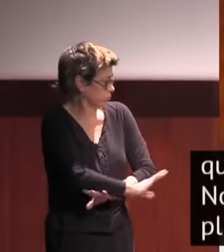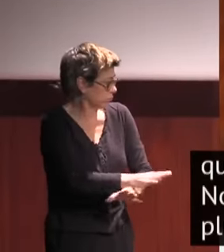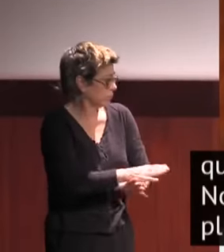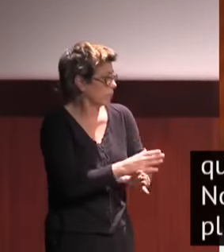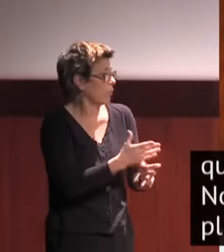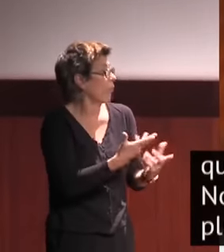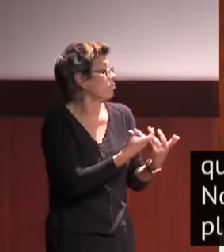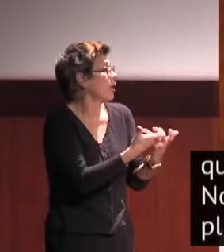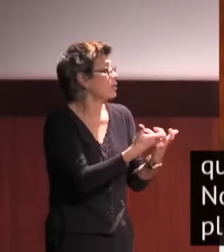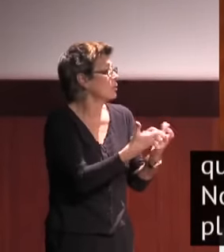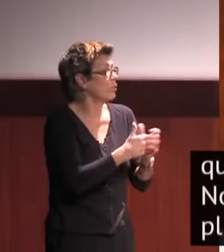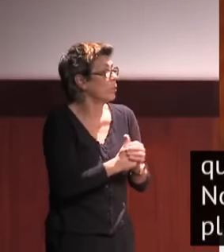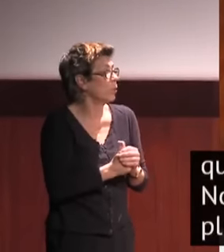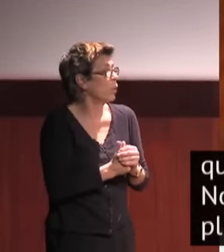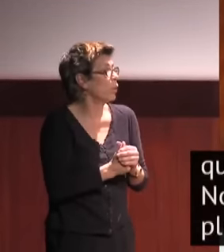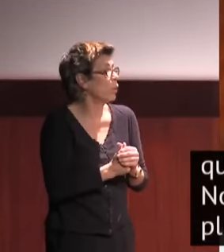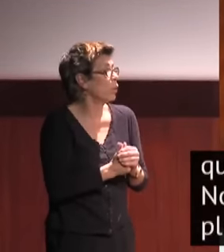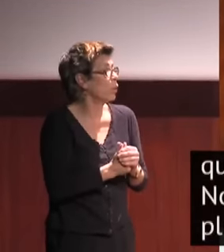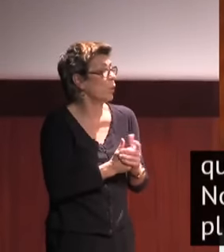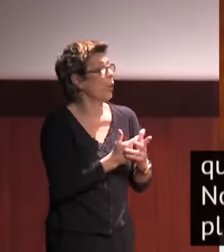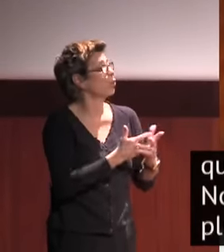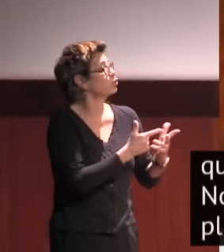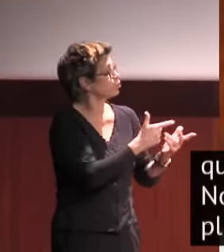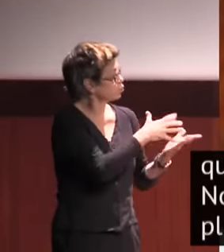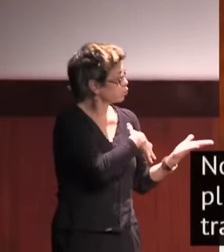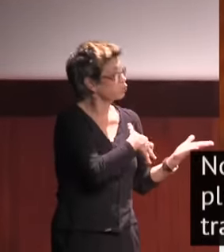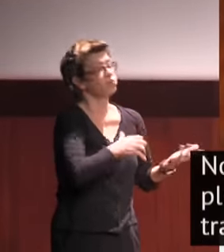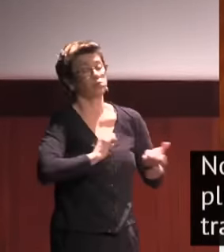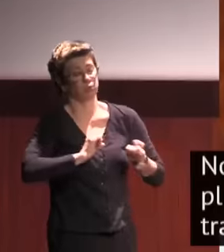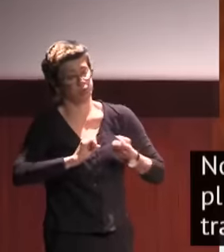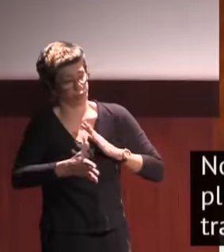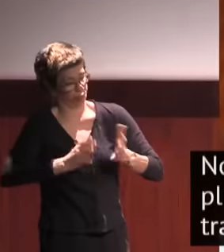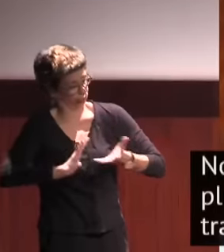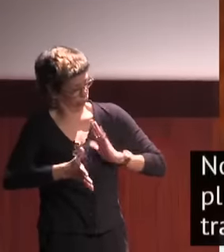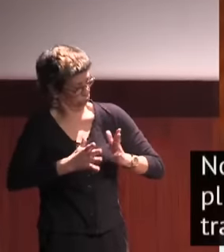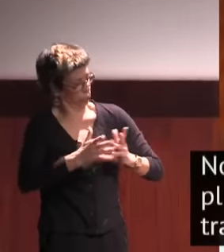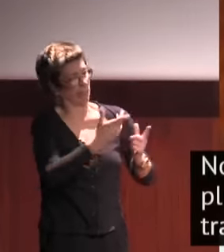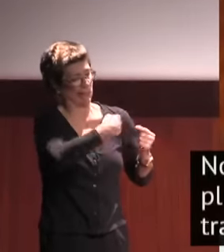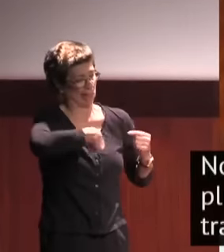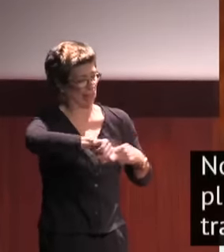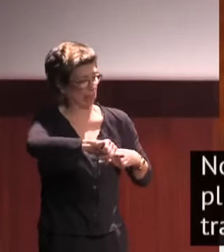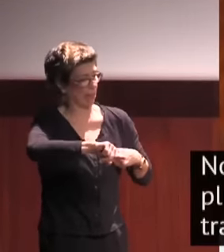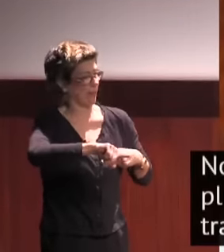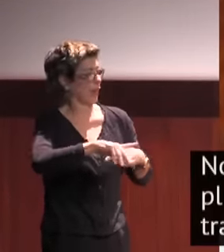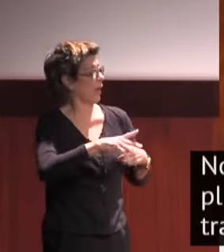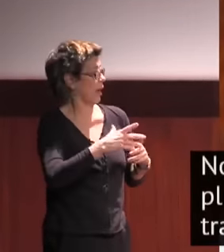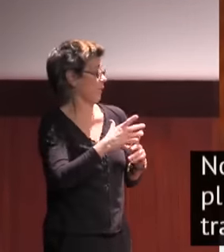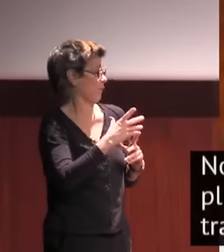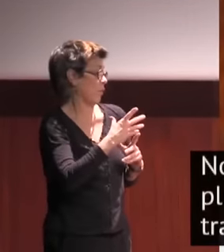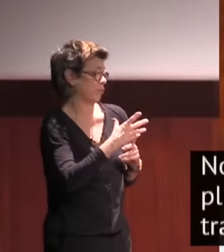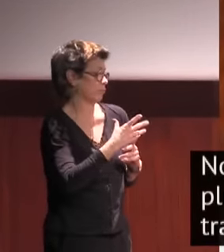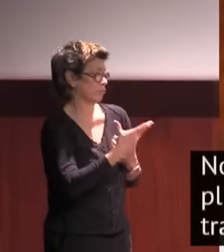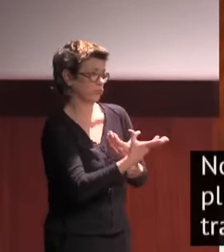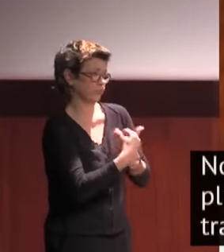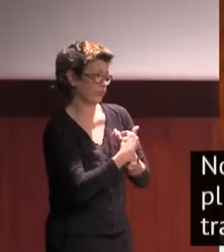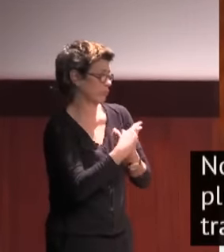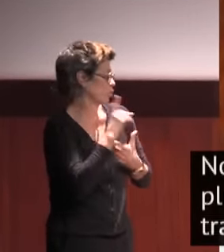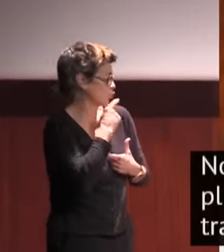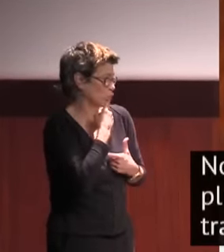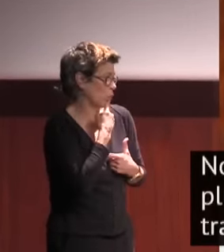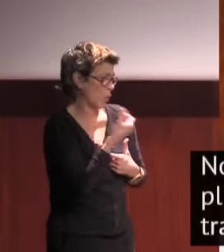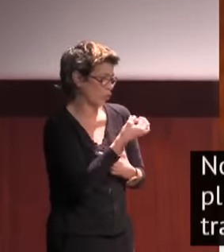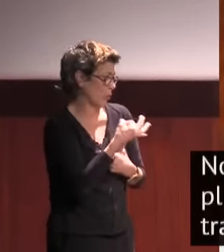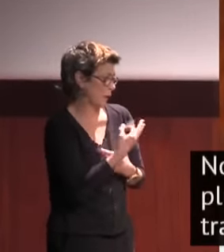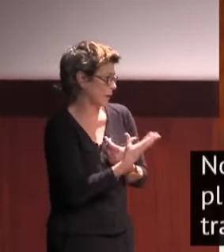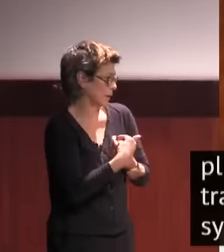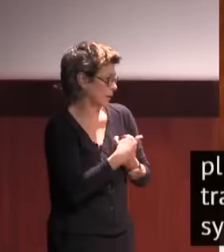par exemple, on va traduire vers la langue des signes. On essaye qu'il y ait systématiquement un poète sourd dans l'équipe.